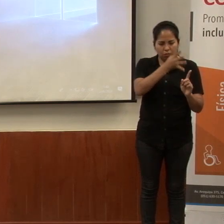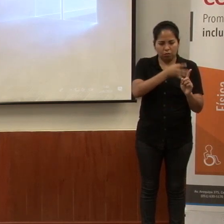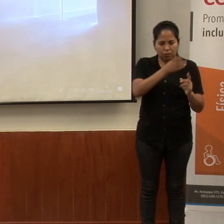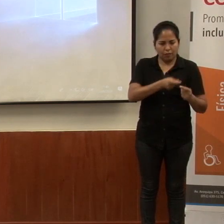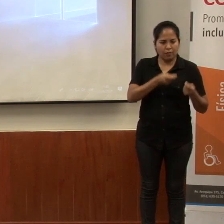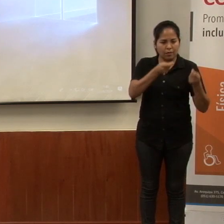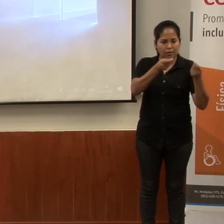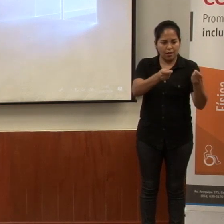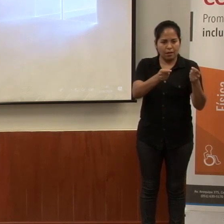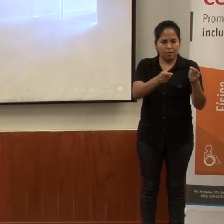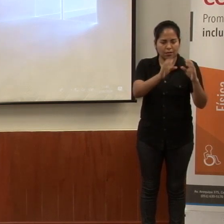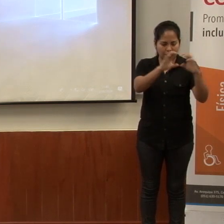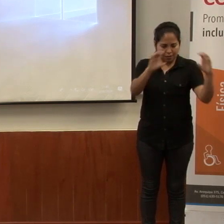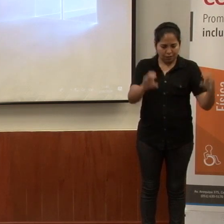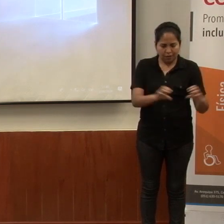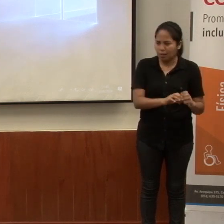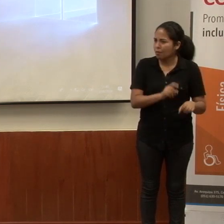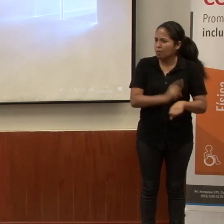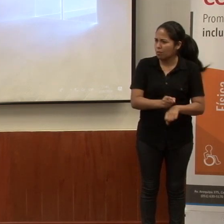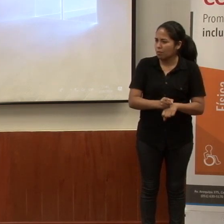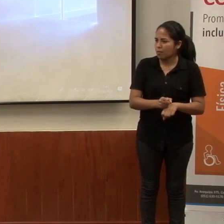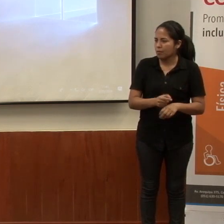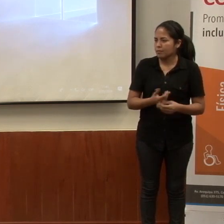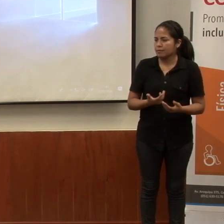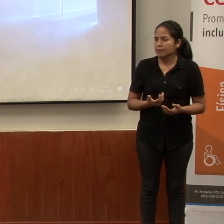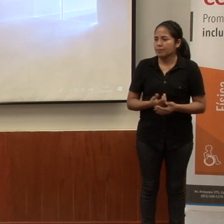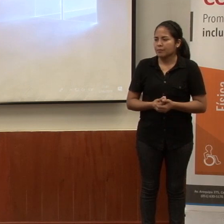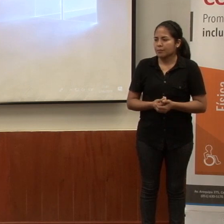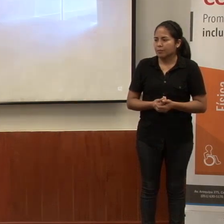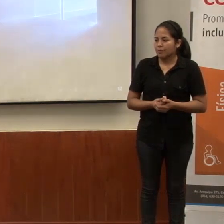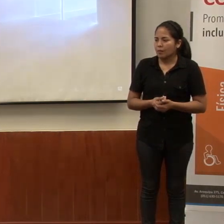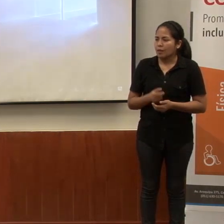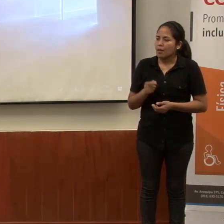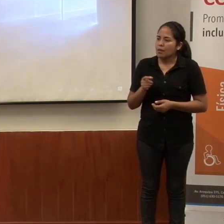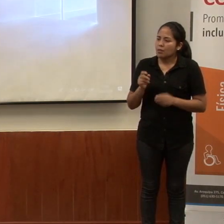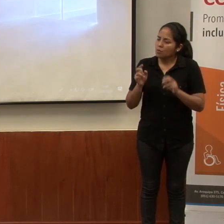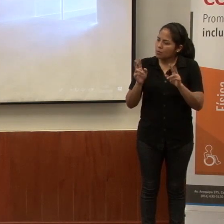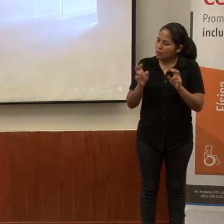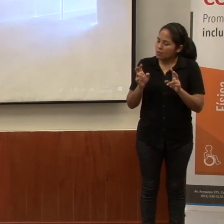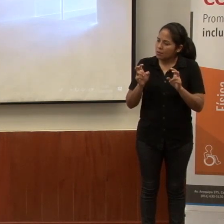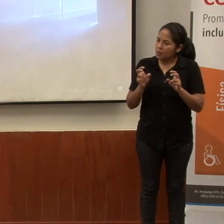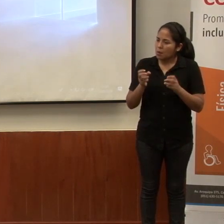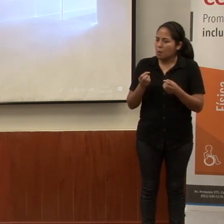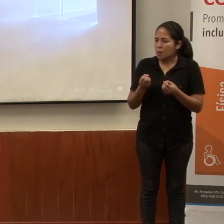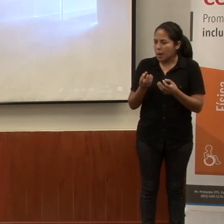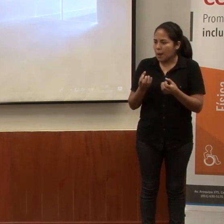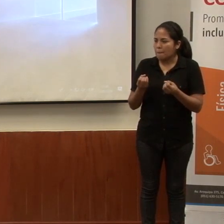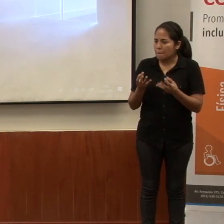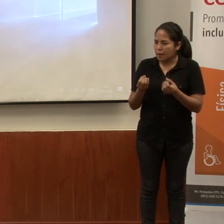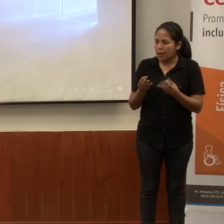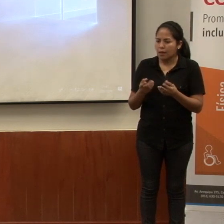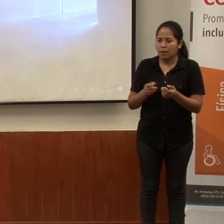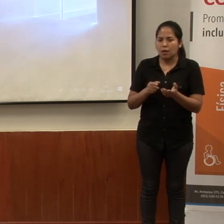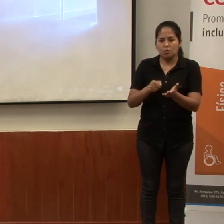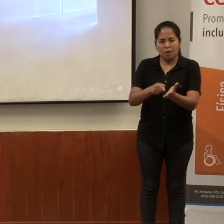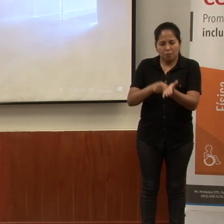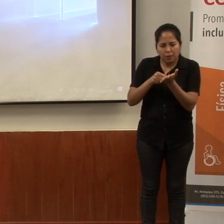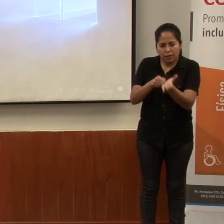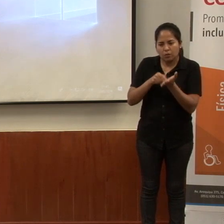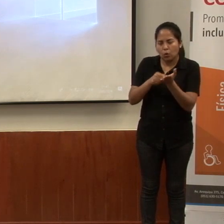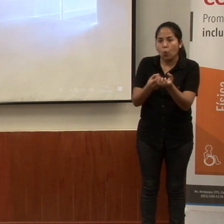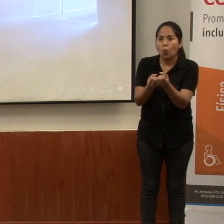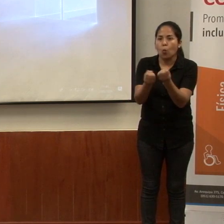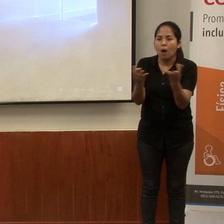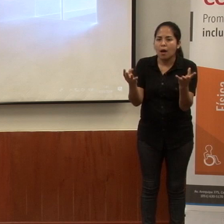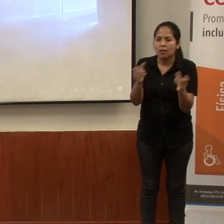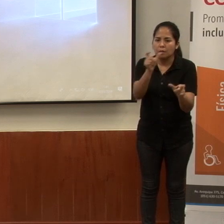una categorización de discapacidad? Entonces, acá está muy bien, hay una presión de saber cuántas